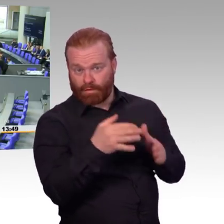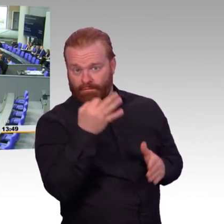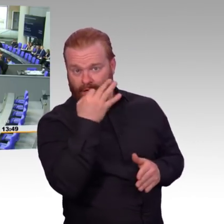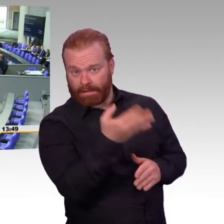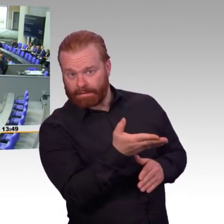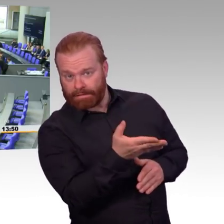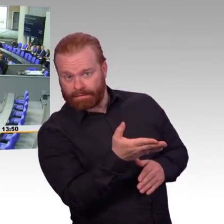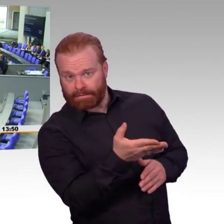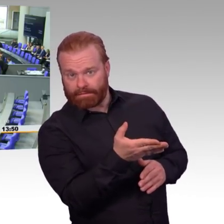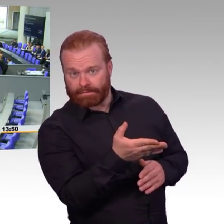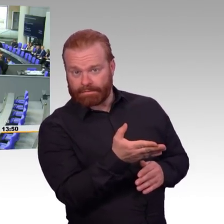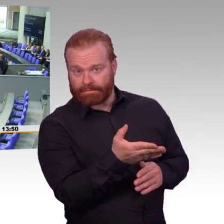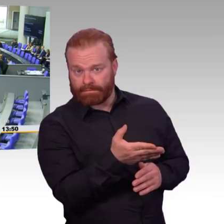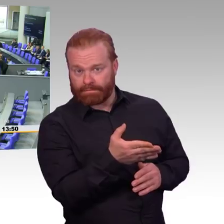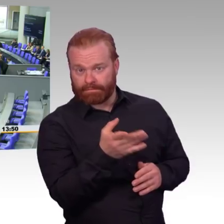Vielen Dank.